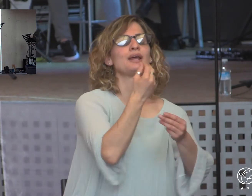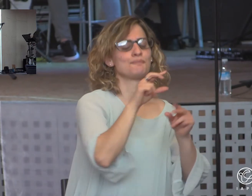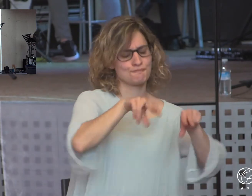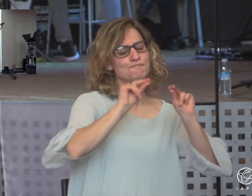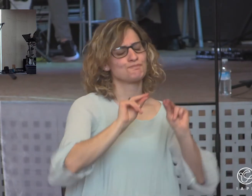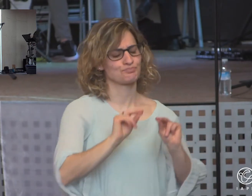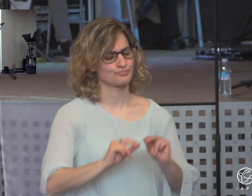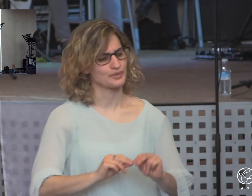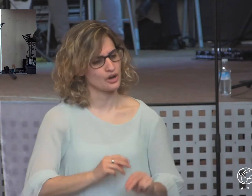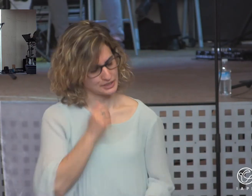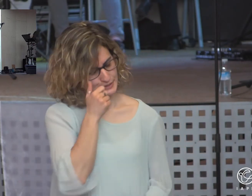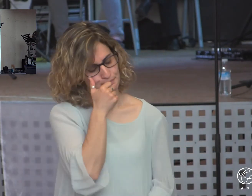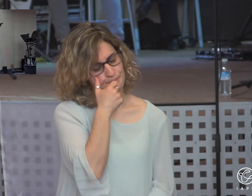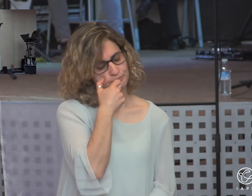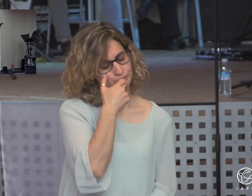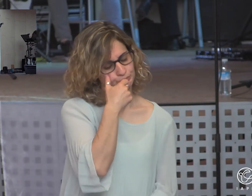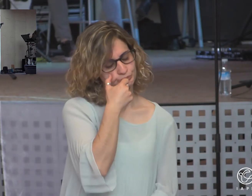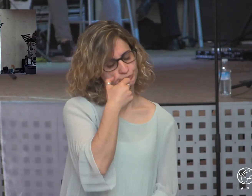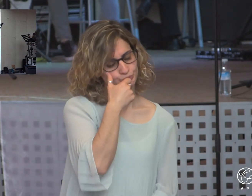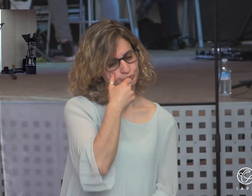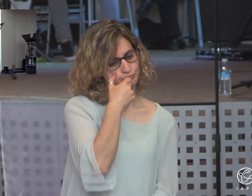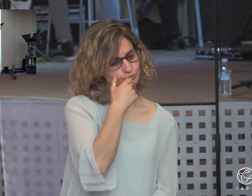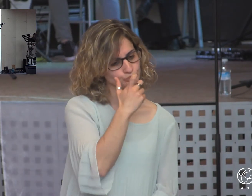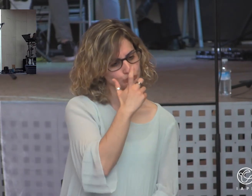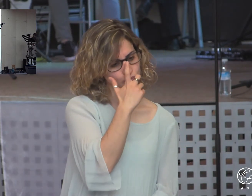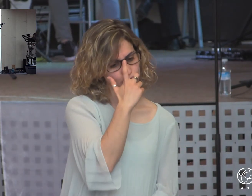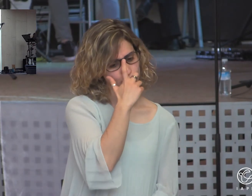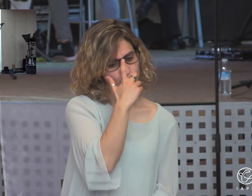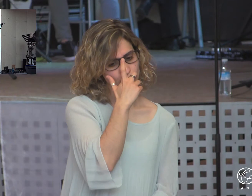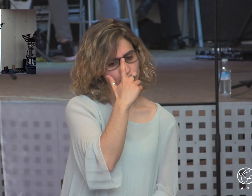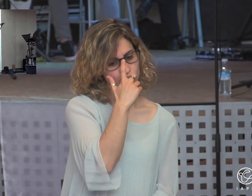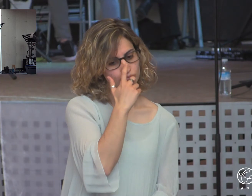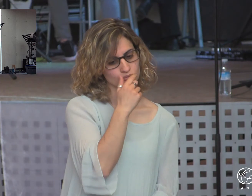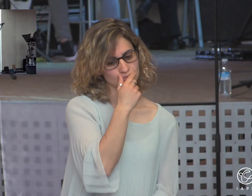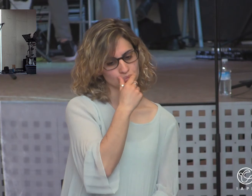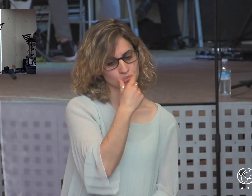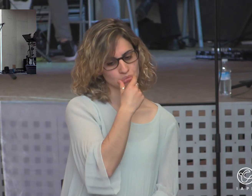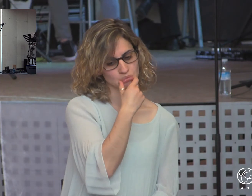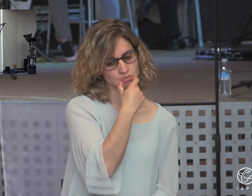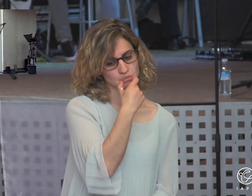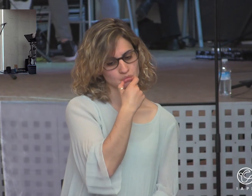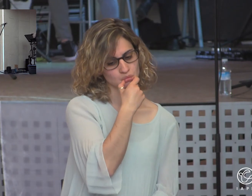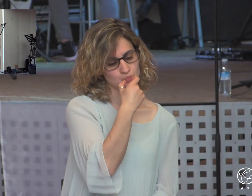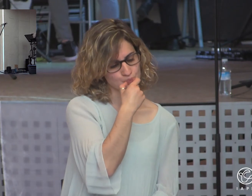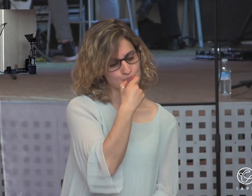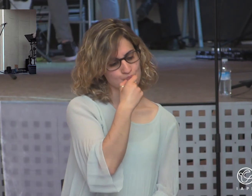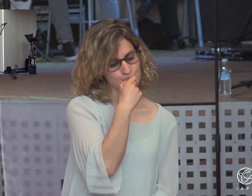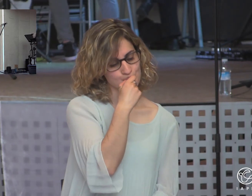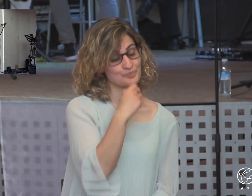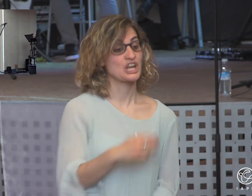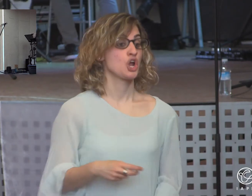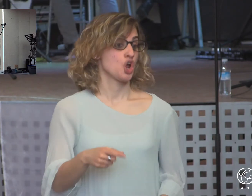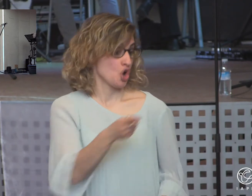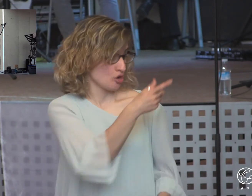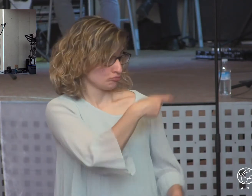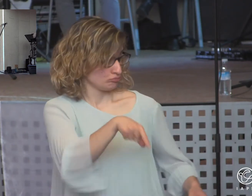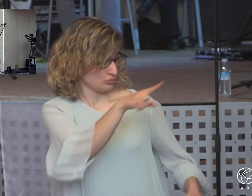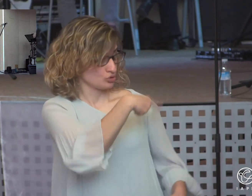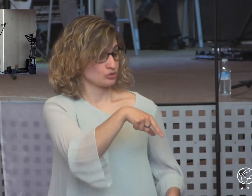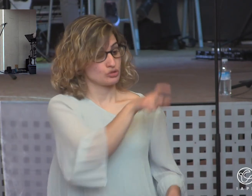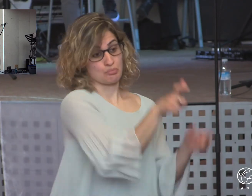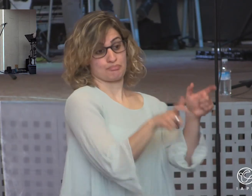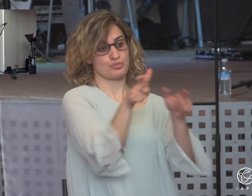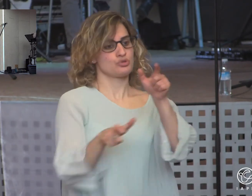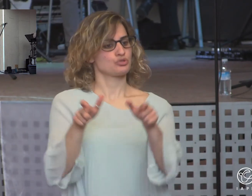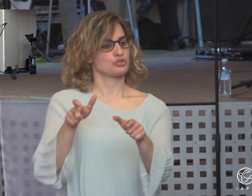por celebración para podernos entender es que en Jueves Santo el Señor Jesús celebra esa última Santa Cena